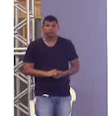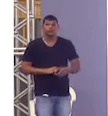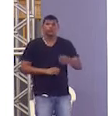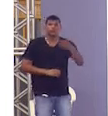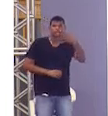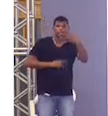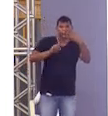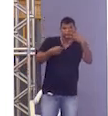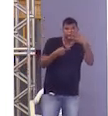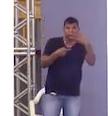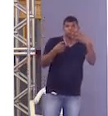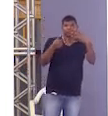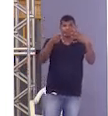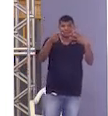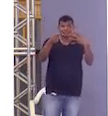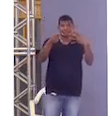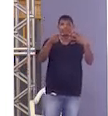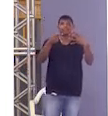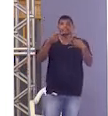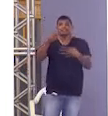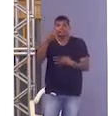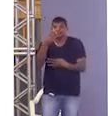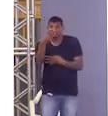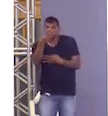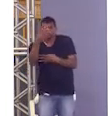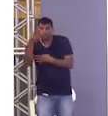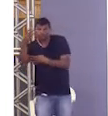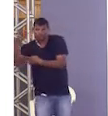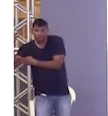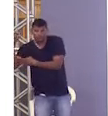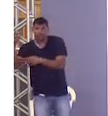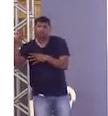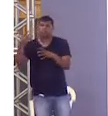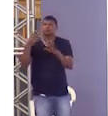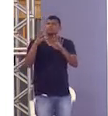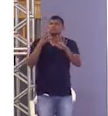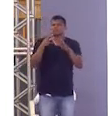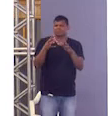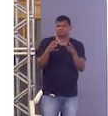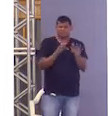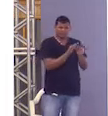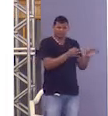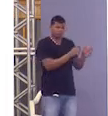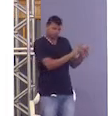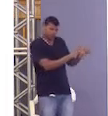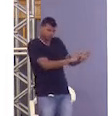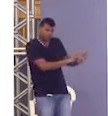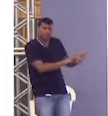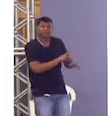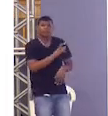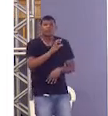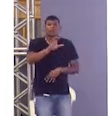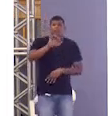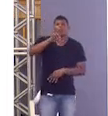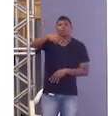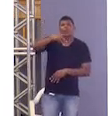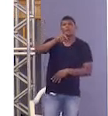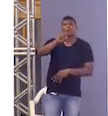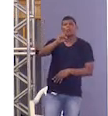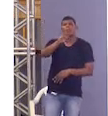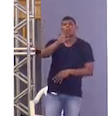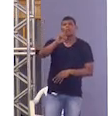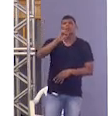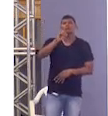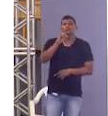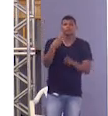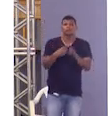4,73333, por que ela é composta? Porque depois da vírgula aparece um número que